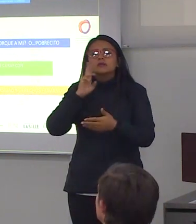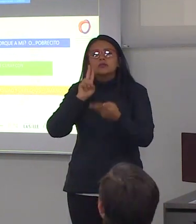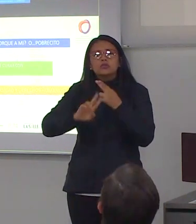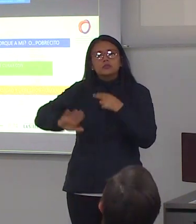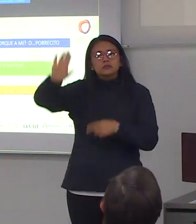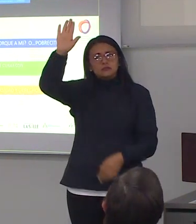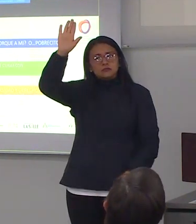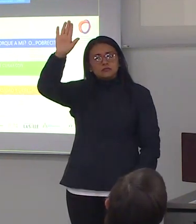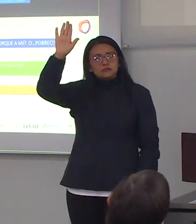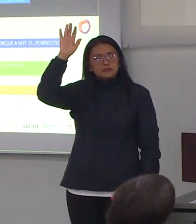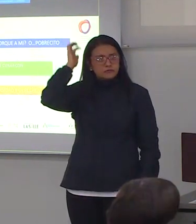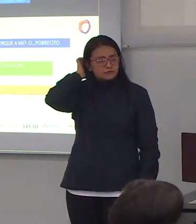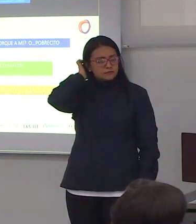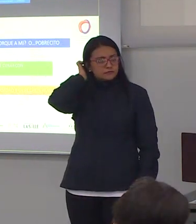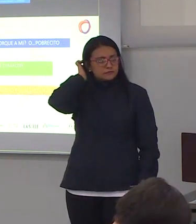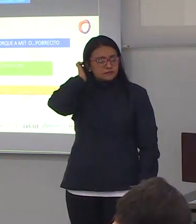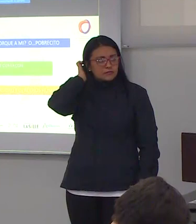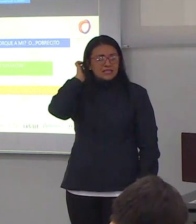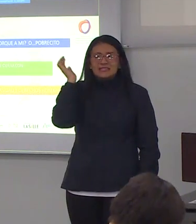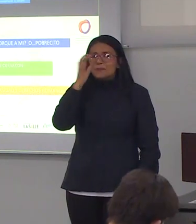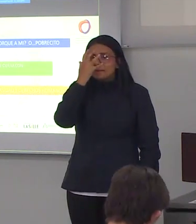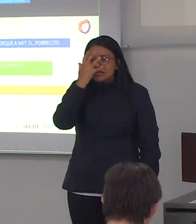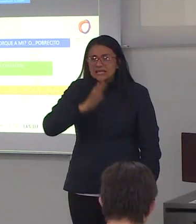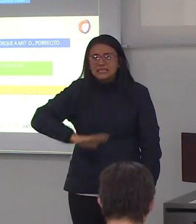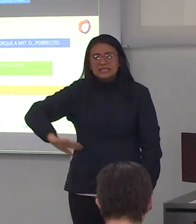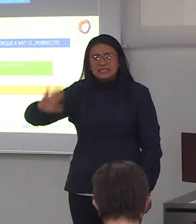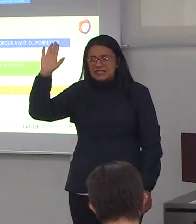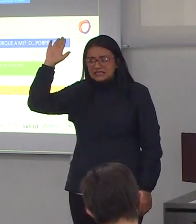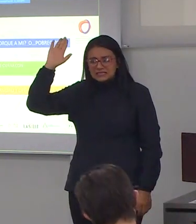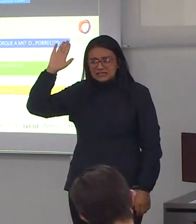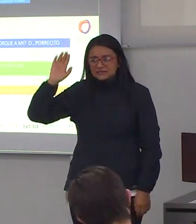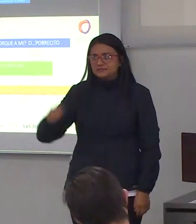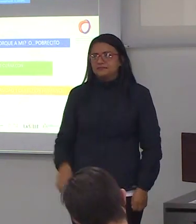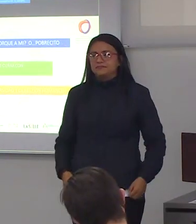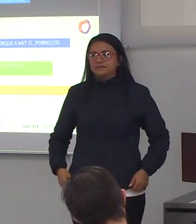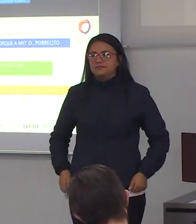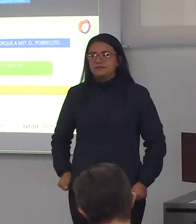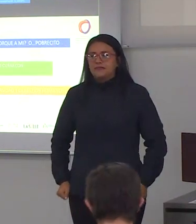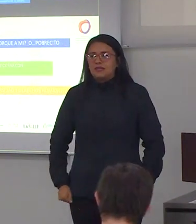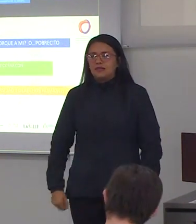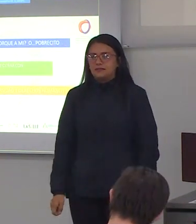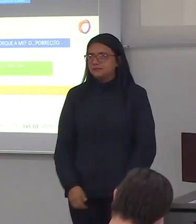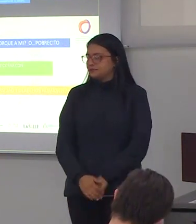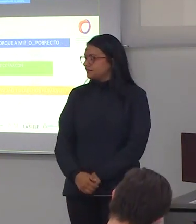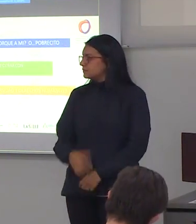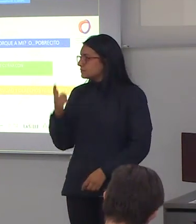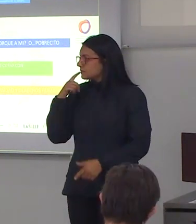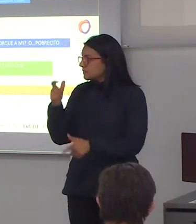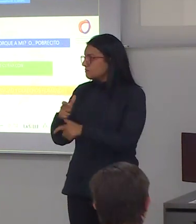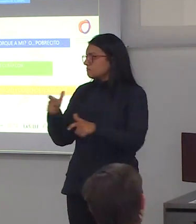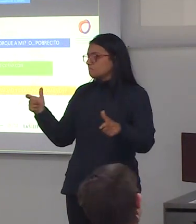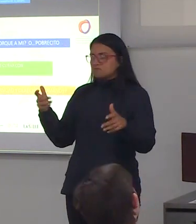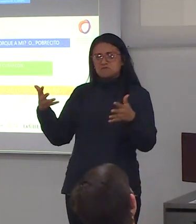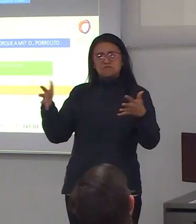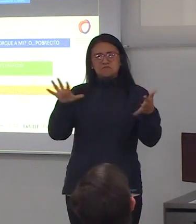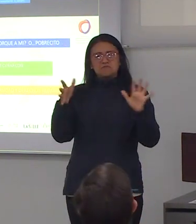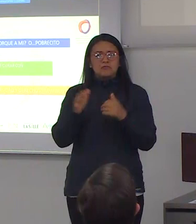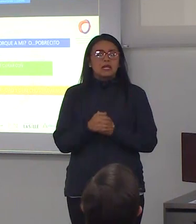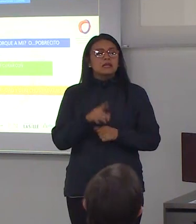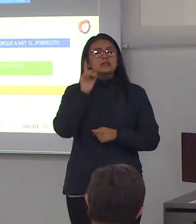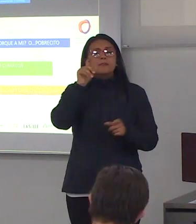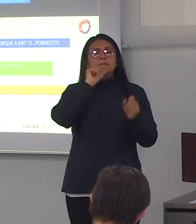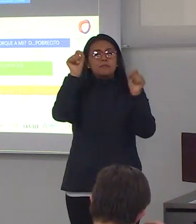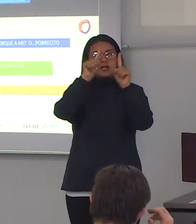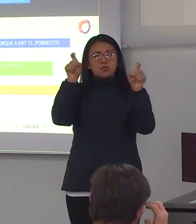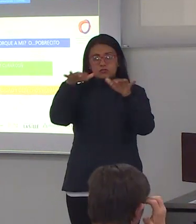la mano levante la mano sin pena sin pena bueno eso me gusta tenemos más manos levantadas del promedio siempre que hago esa